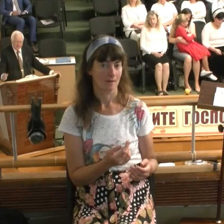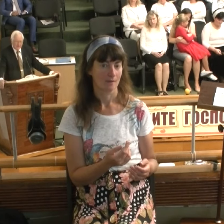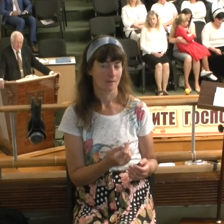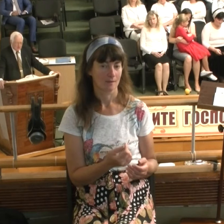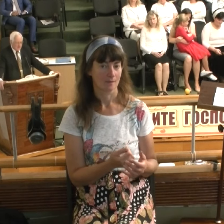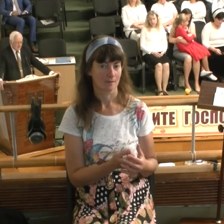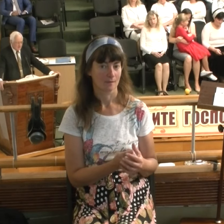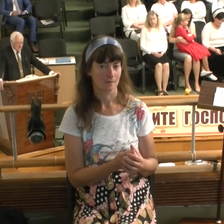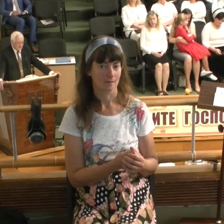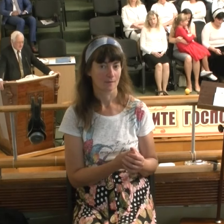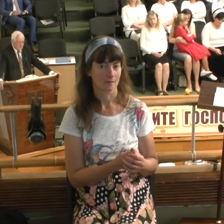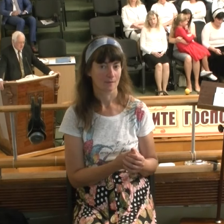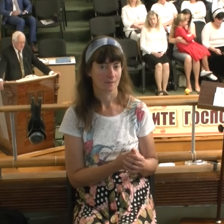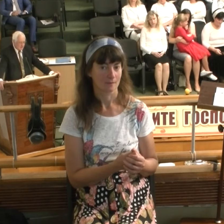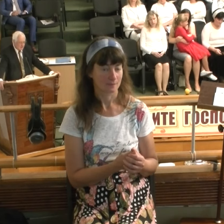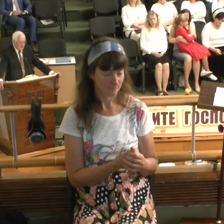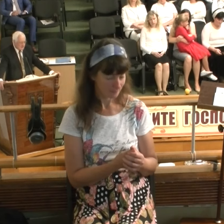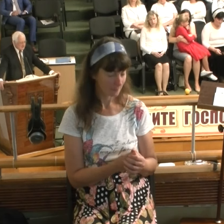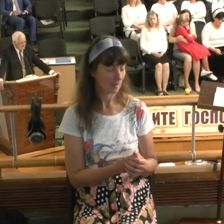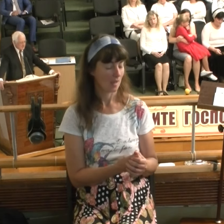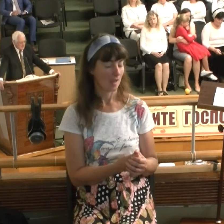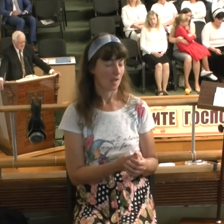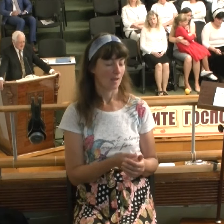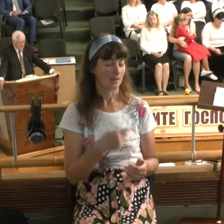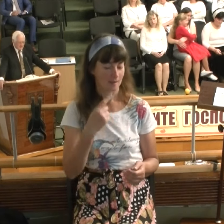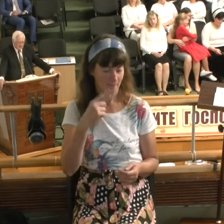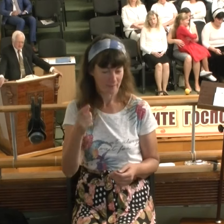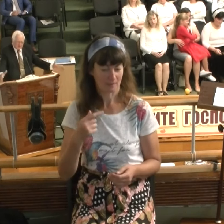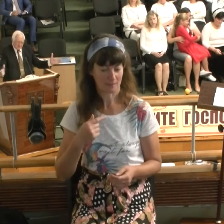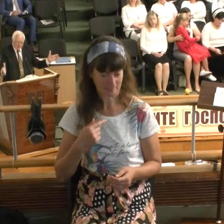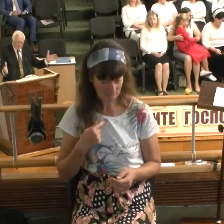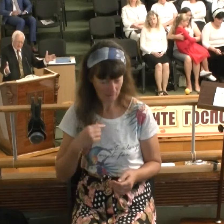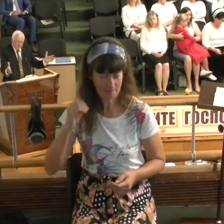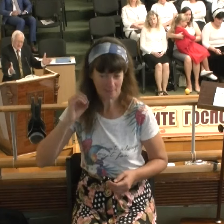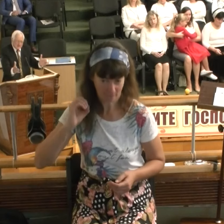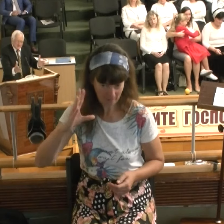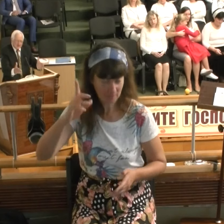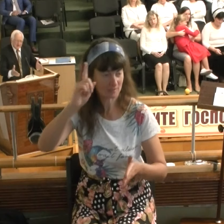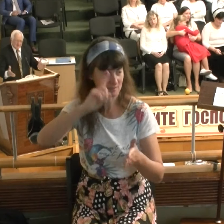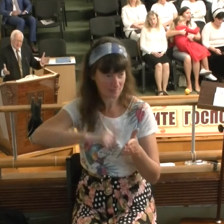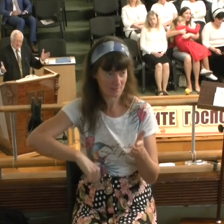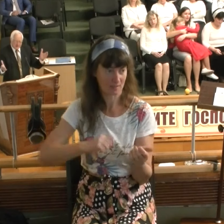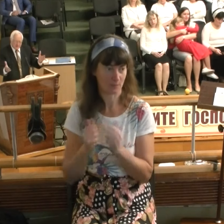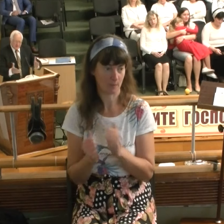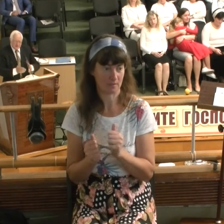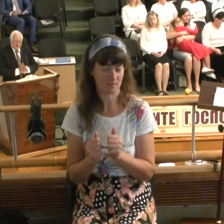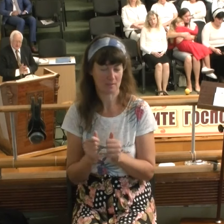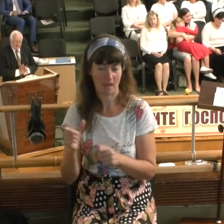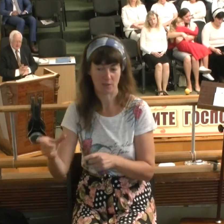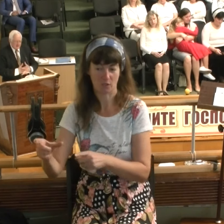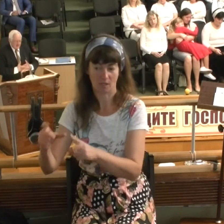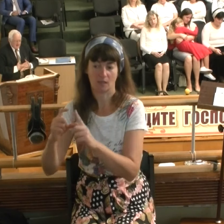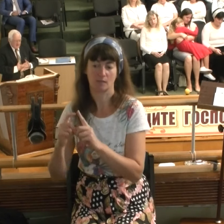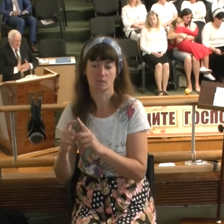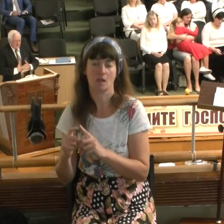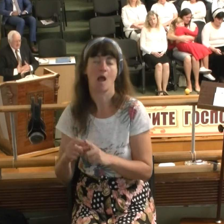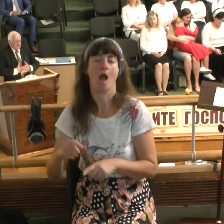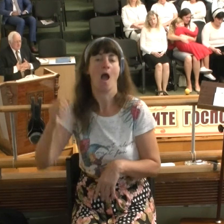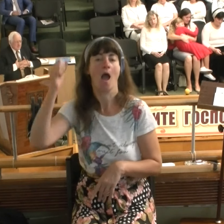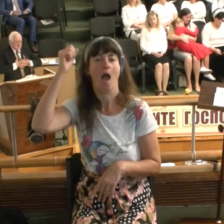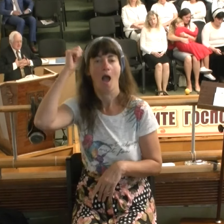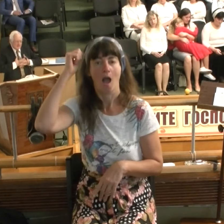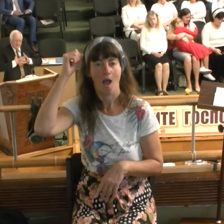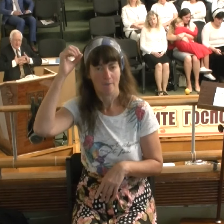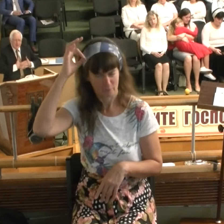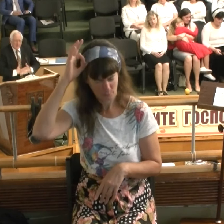те, которые помогают друг другу. Братья и сестры, мы стали больше знать, мы стали больше читать, мы